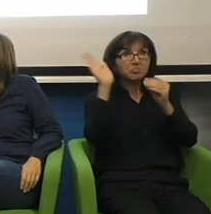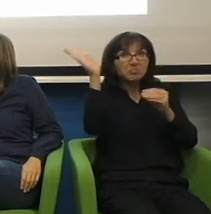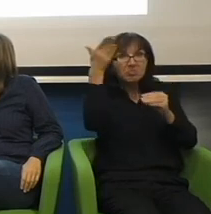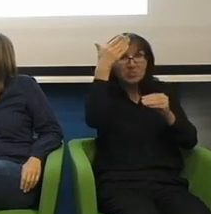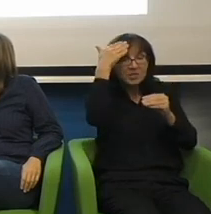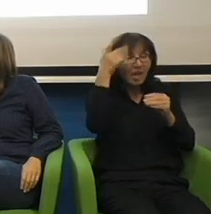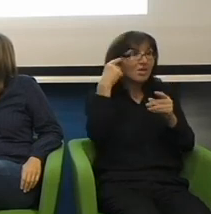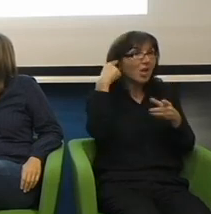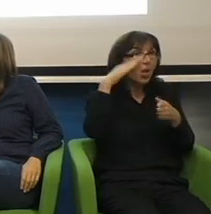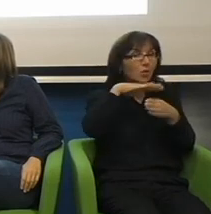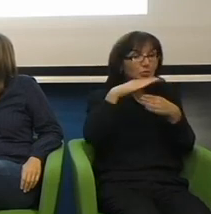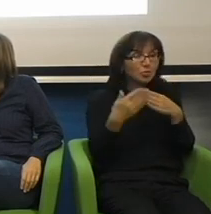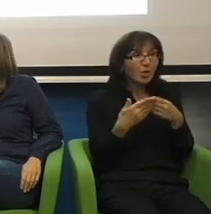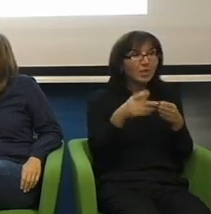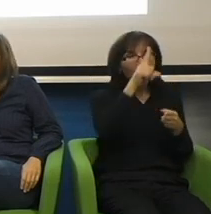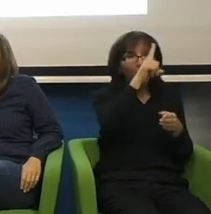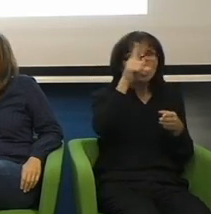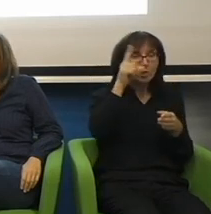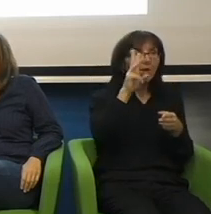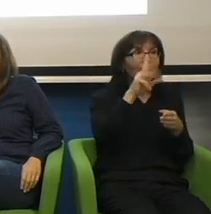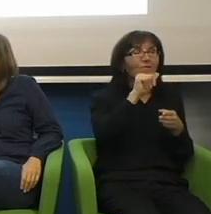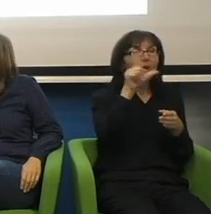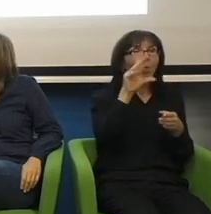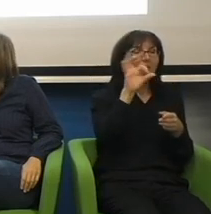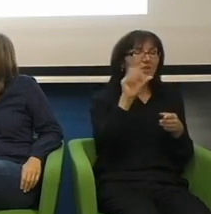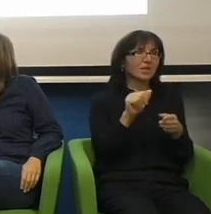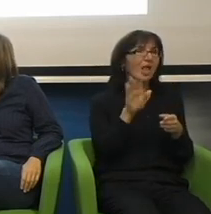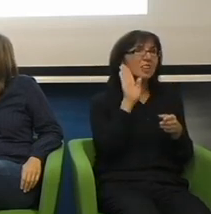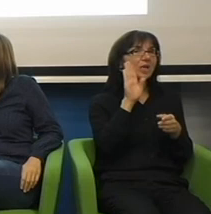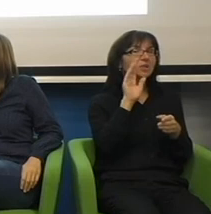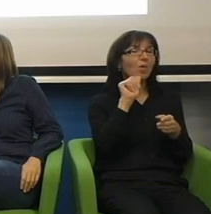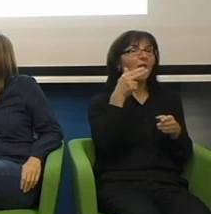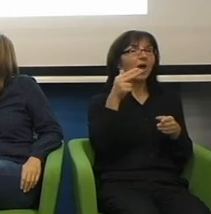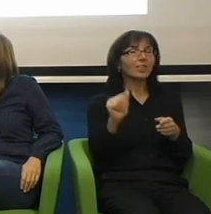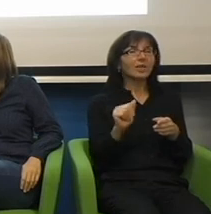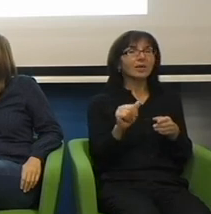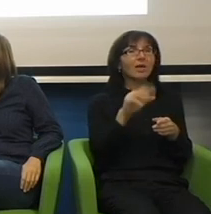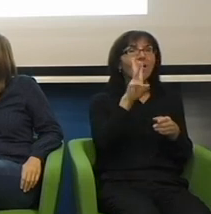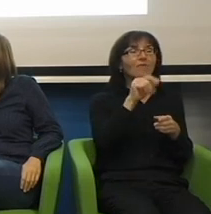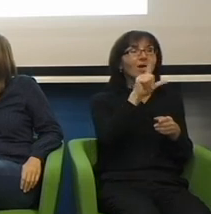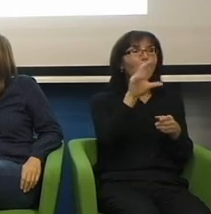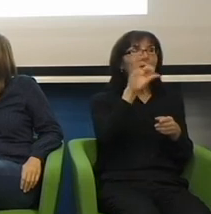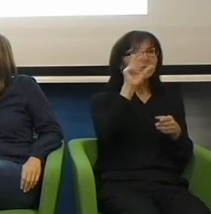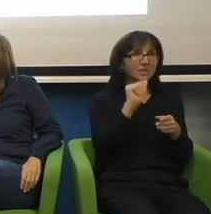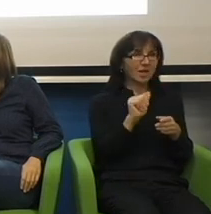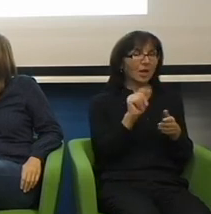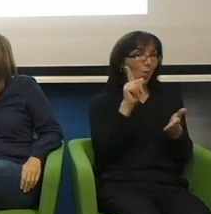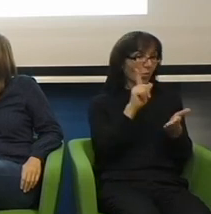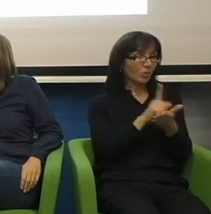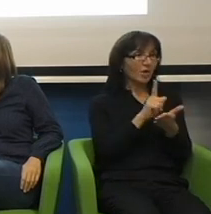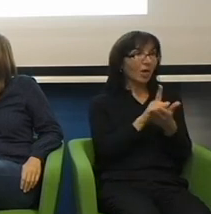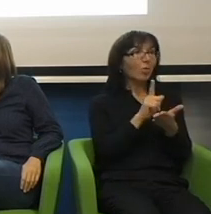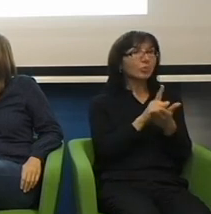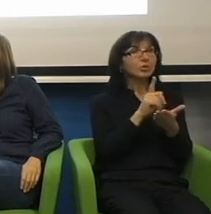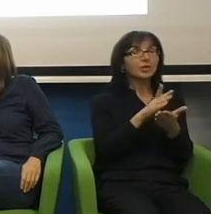Polsce. Oczywiście Wałęsy dotyczy to w dużo większym stopniu, ale Anny też. Ale Wałęsa dał się ponieść, dosłownie. Oni byli jak Beatlesi.